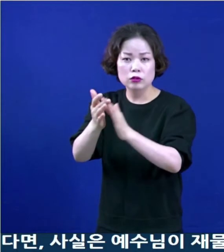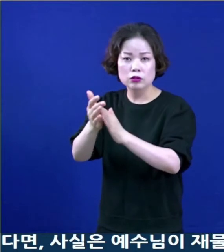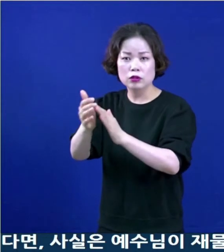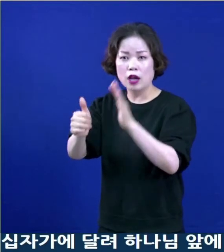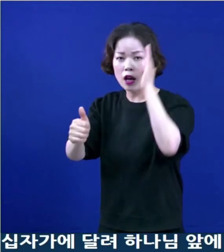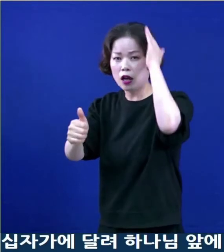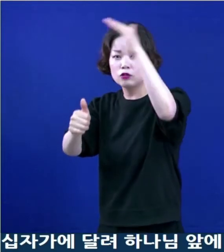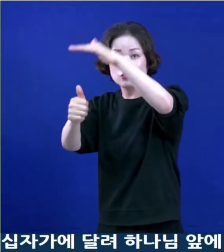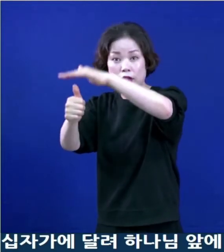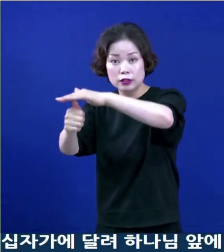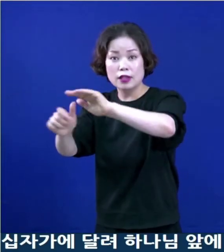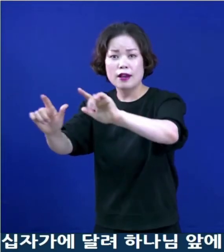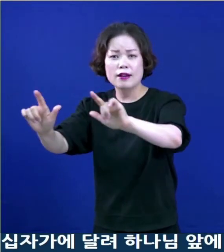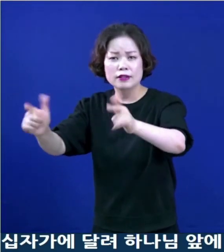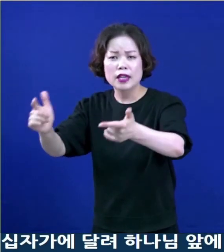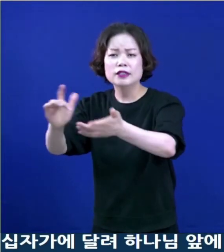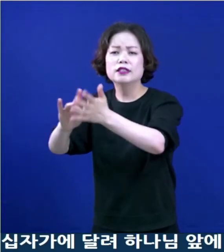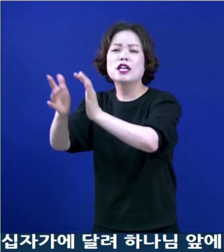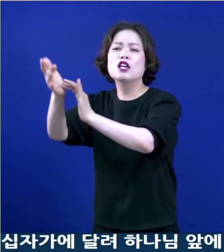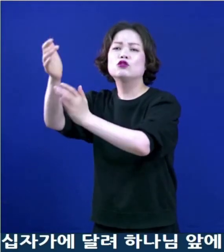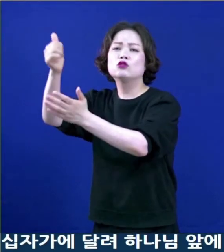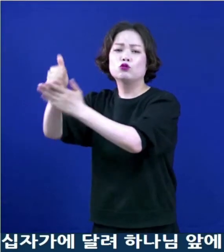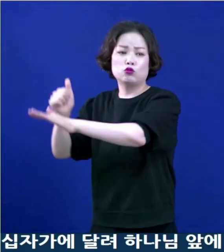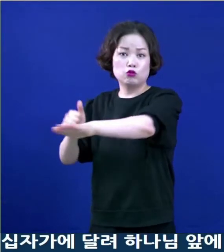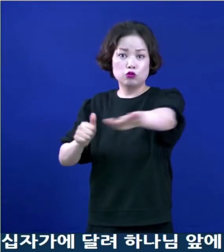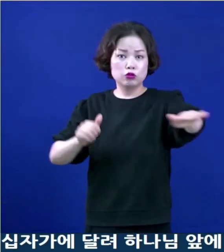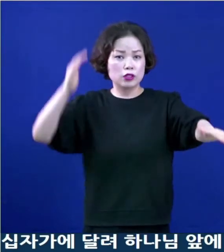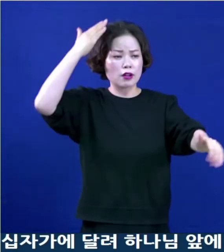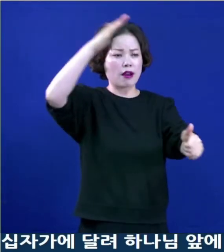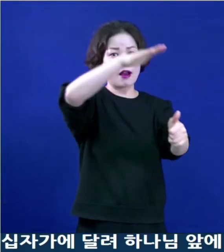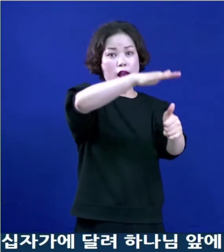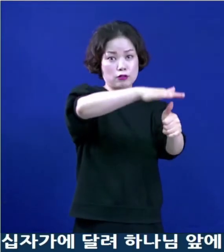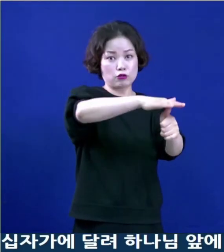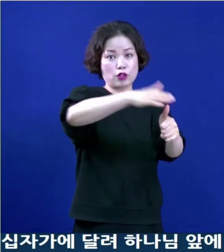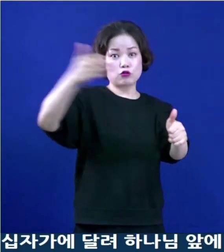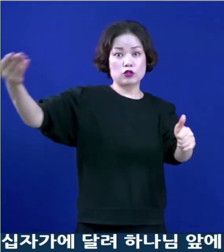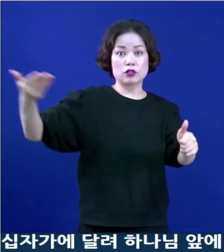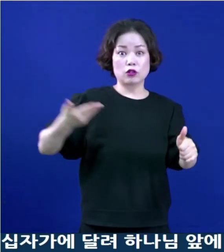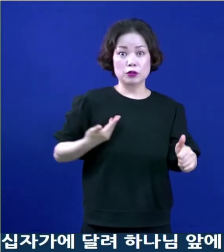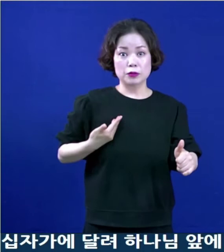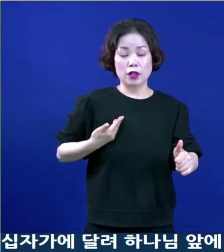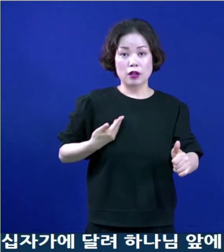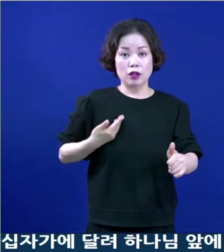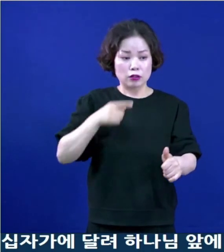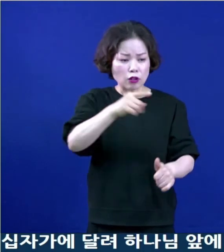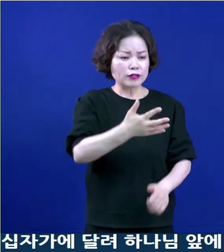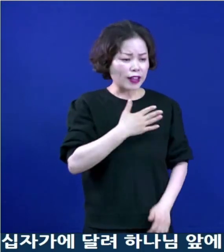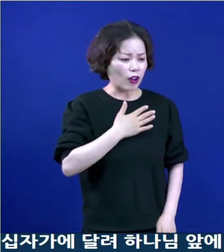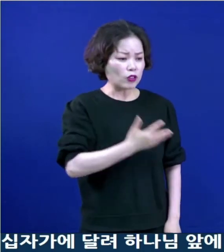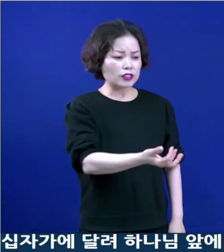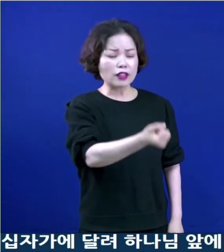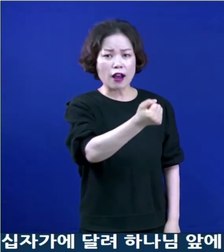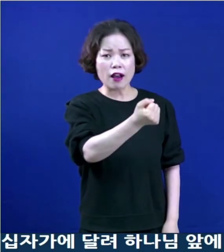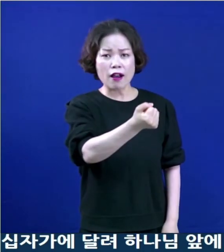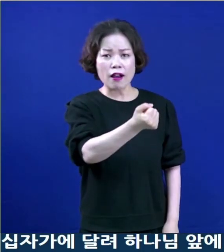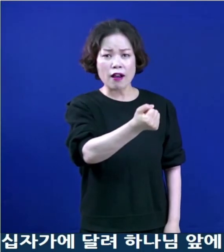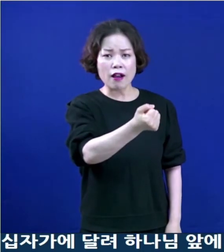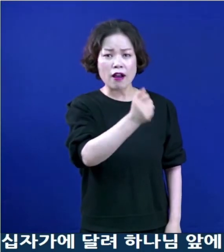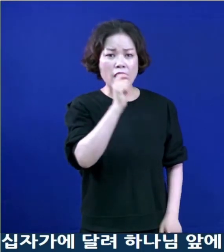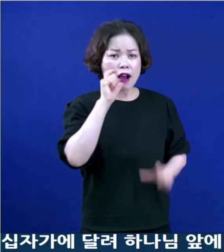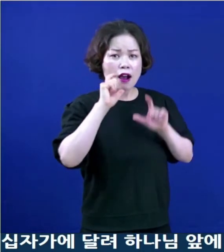아니라 예수님이 우리를 안수해 주시는 것이죠. 너는 내 것이다 하고 붙잡아 주는 겁니다.